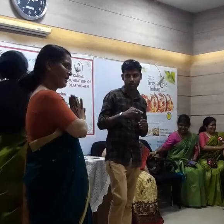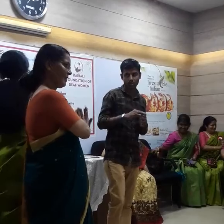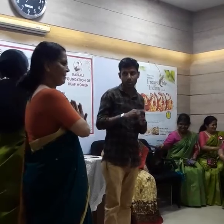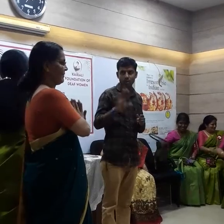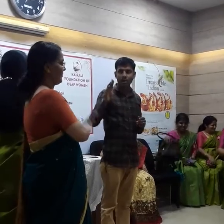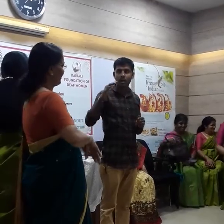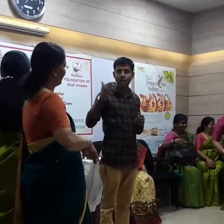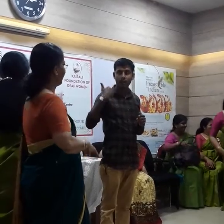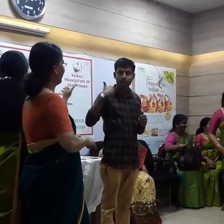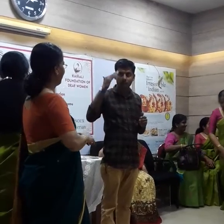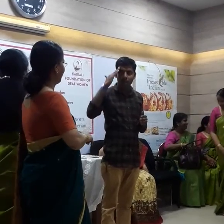അച്ഛൻ കർഷകനാണ്.